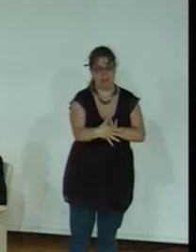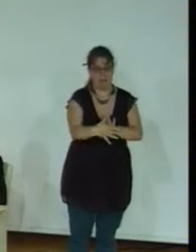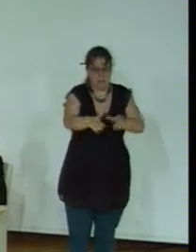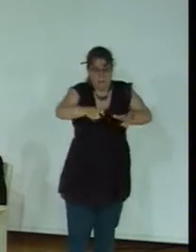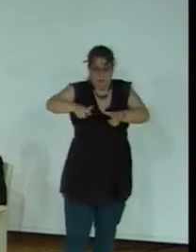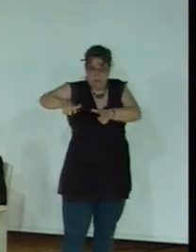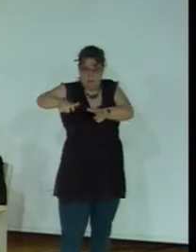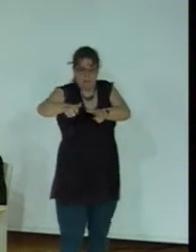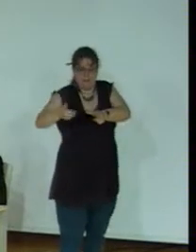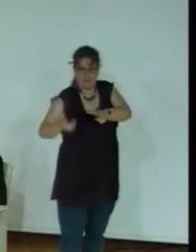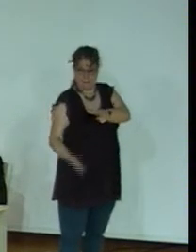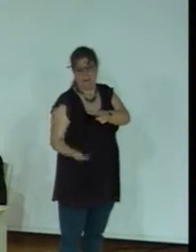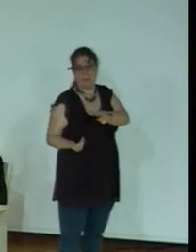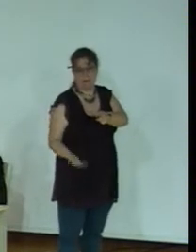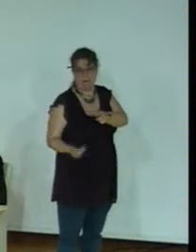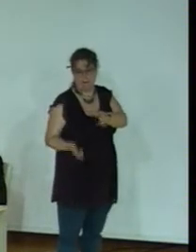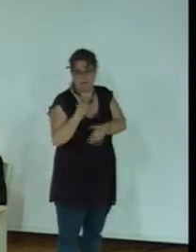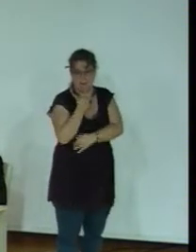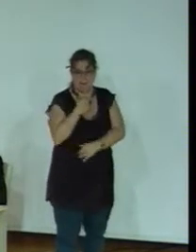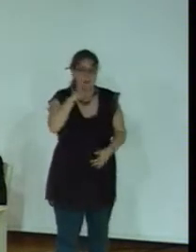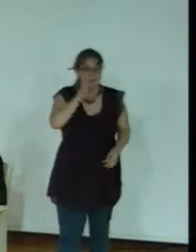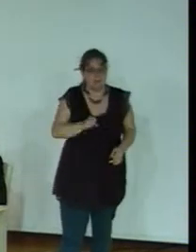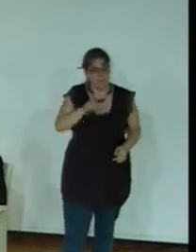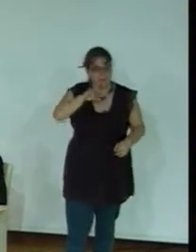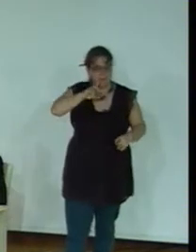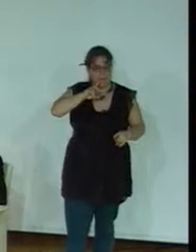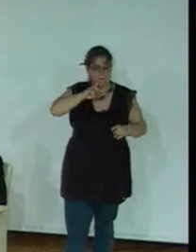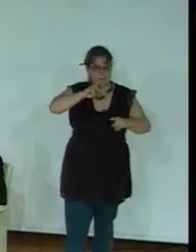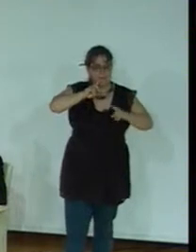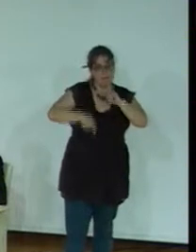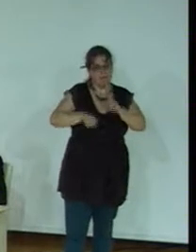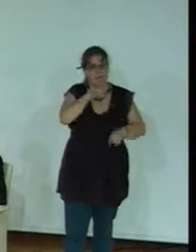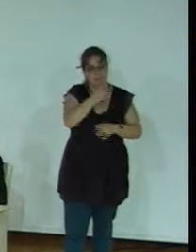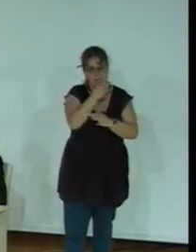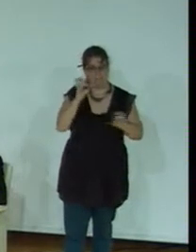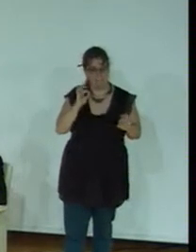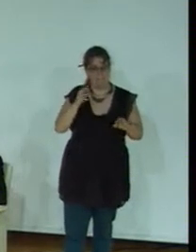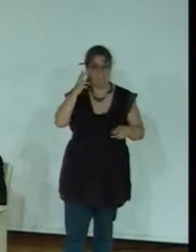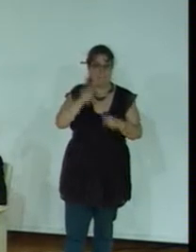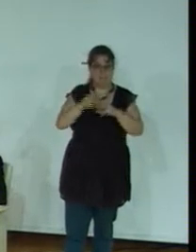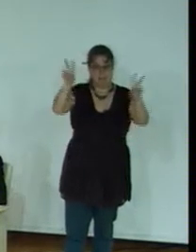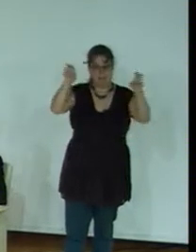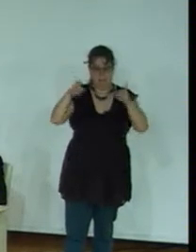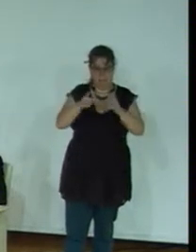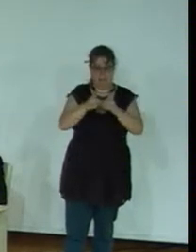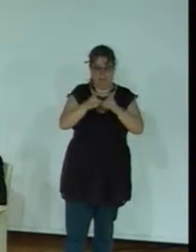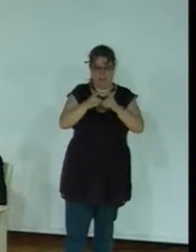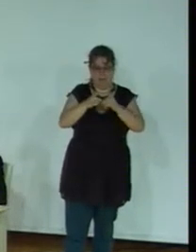Cette autocensure globale que l'on appelle un état de démocrature. Vous modifiez votre opinion